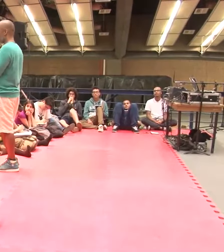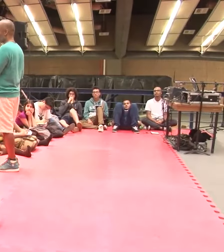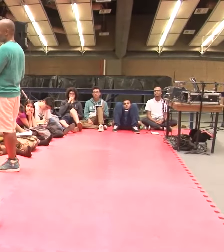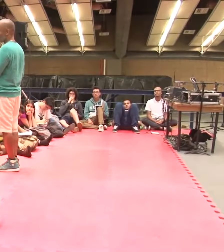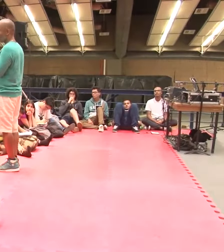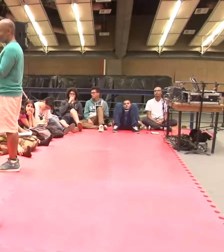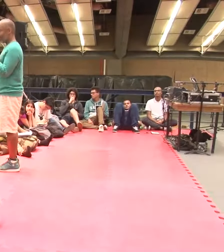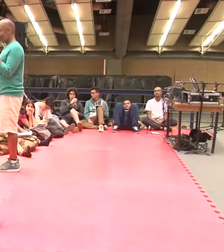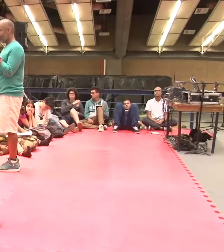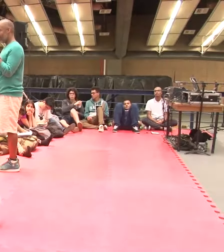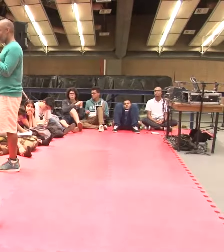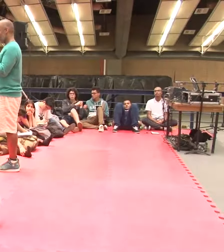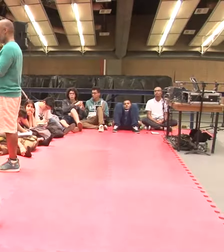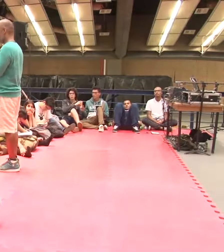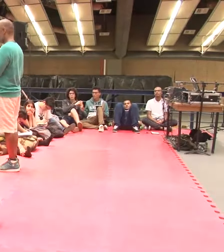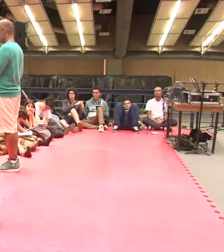blá blá blá blá blá blá blá.